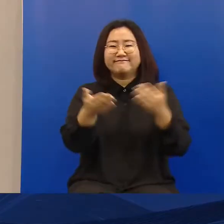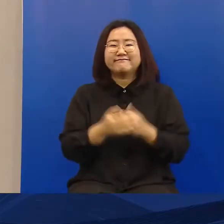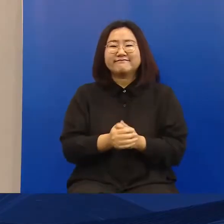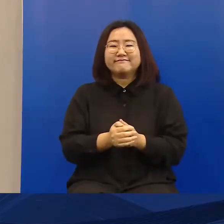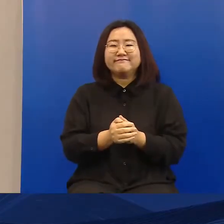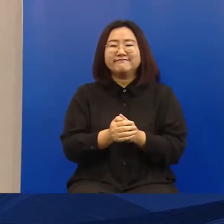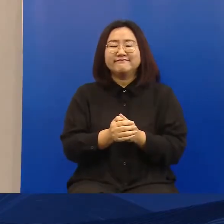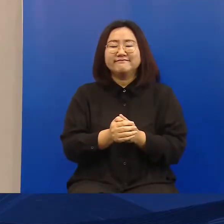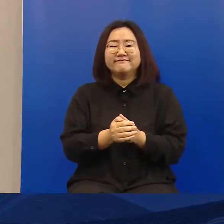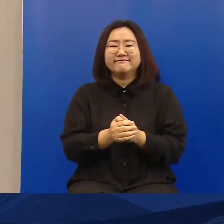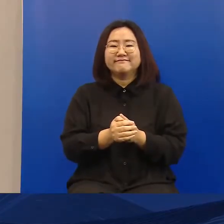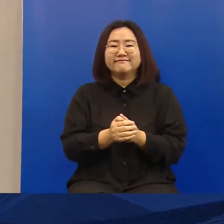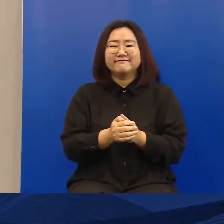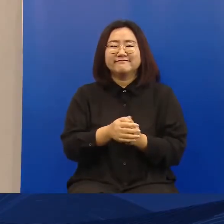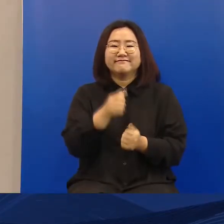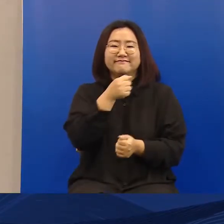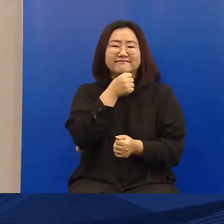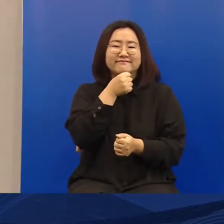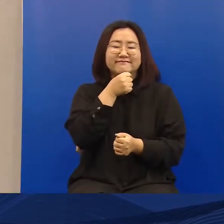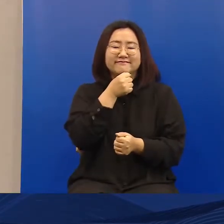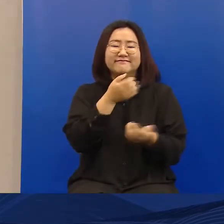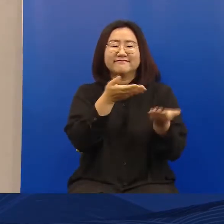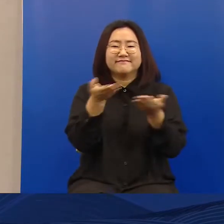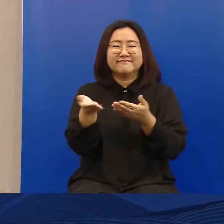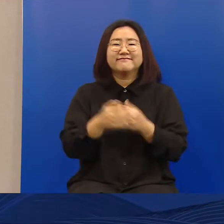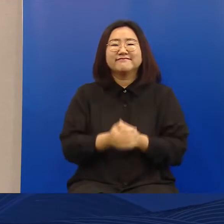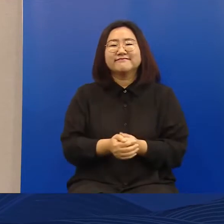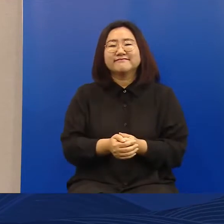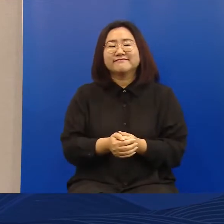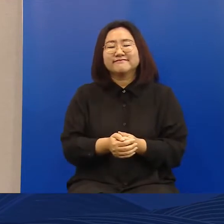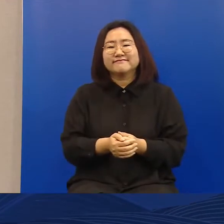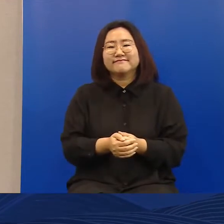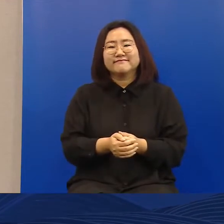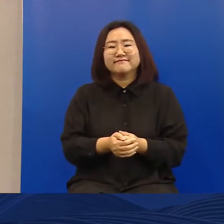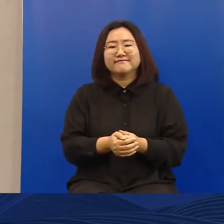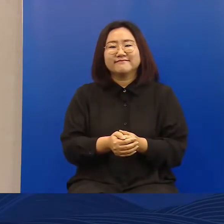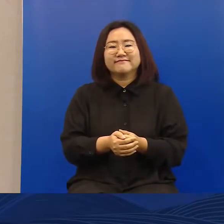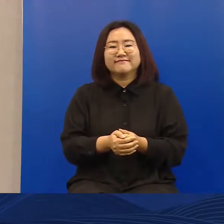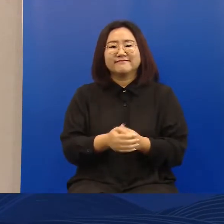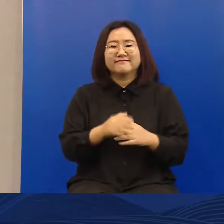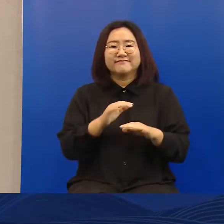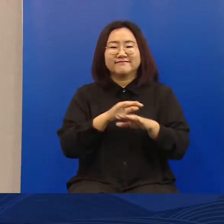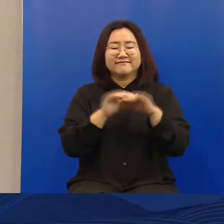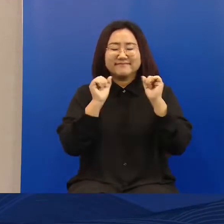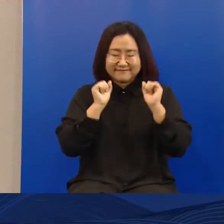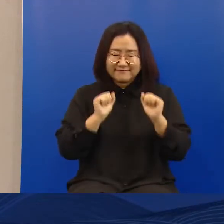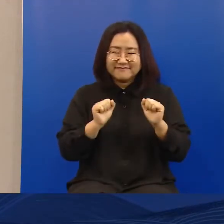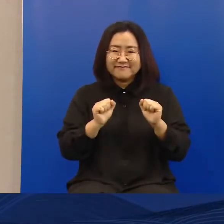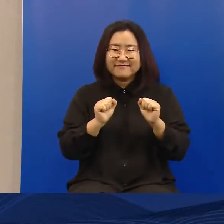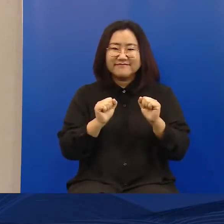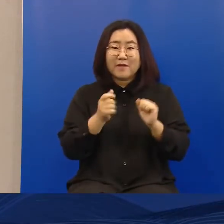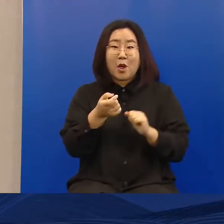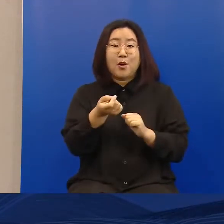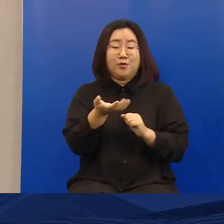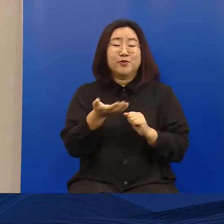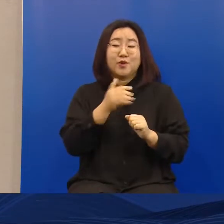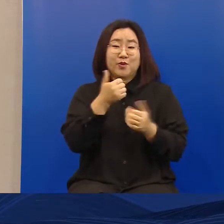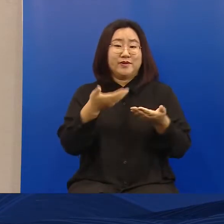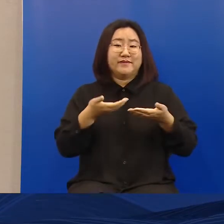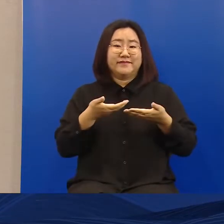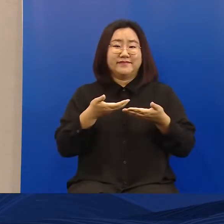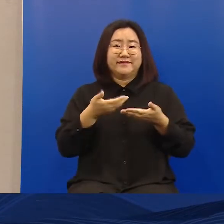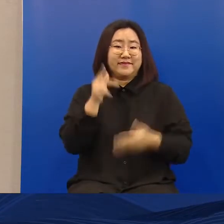그럼 좌장님께 마이크를 넘겨보도록 하겠습니다. 네, 안녕하십니까. 방금